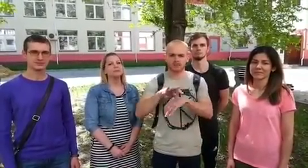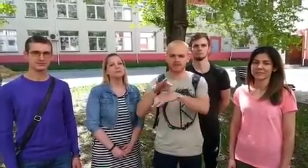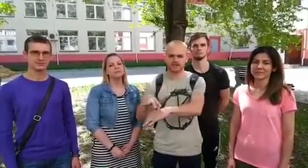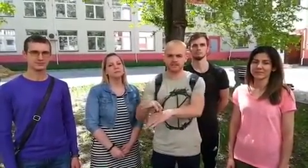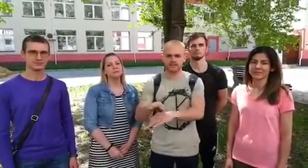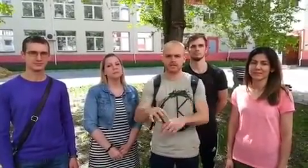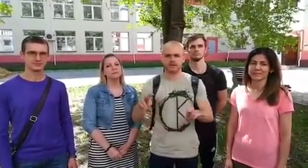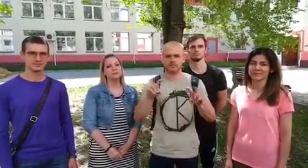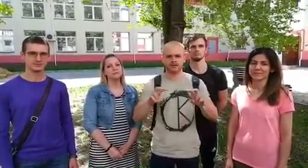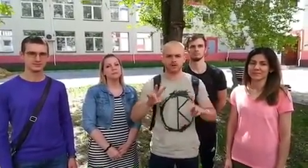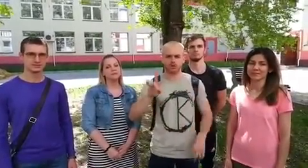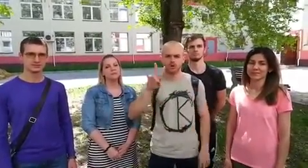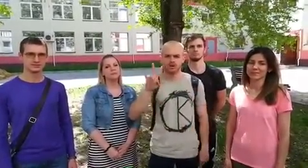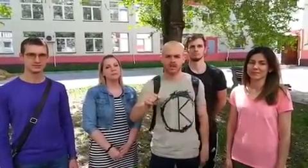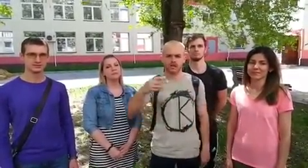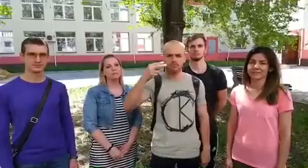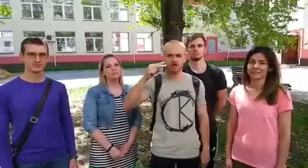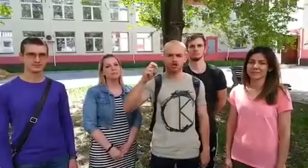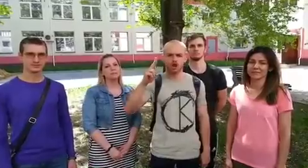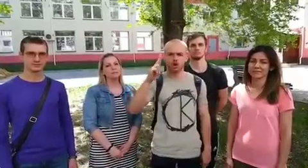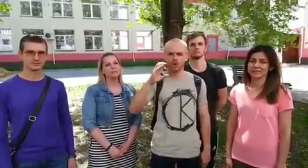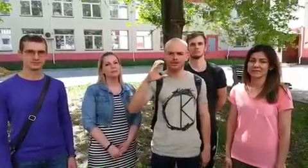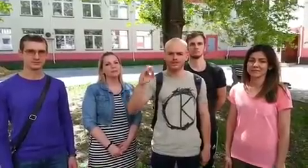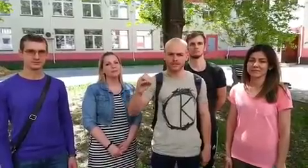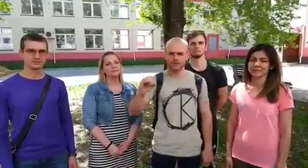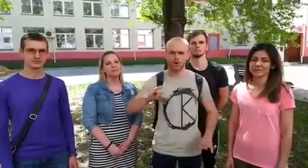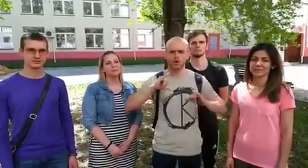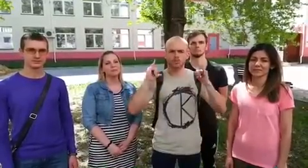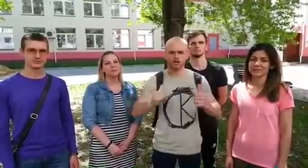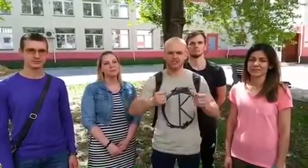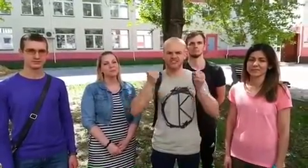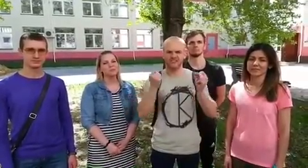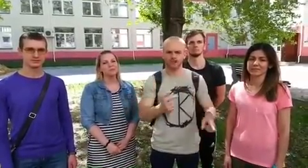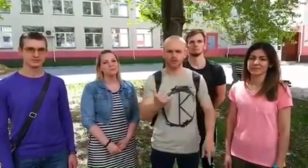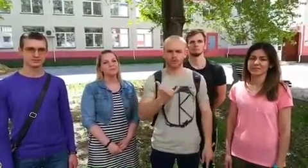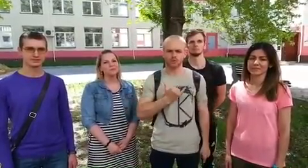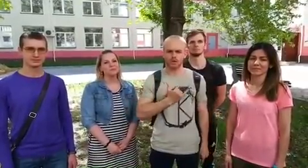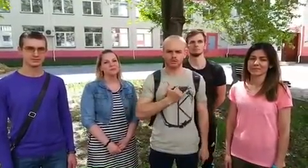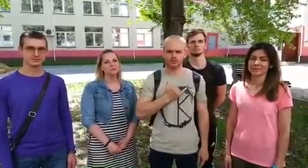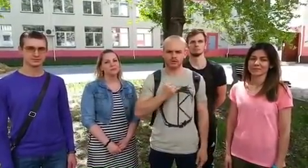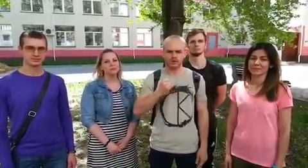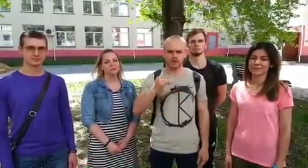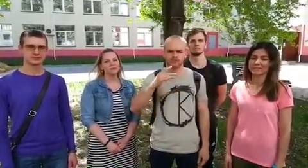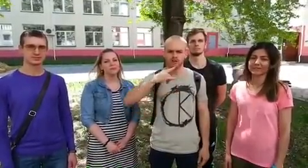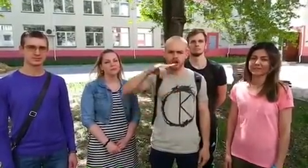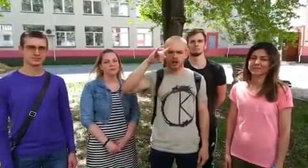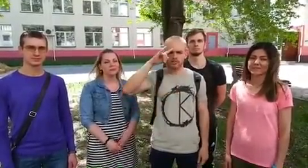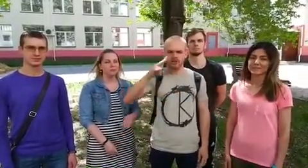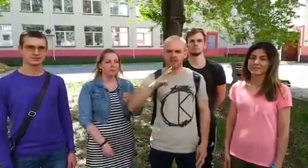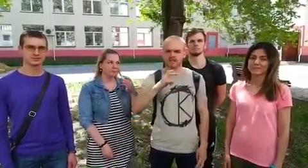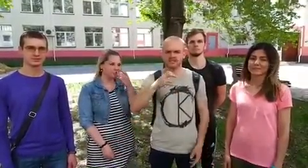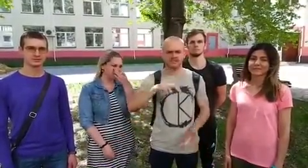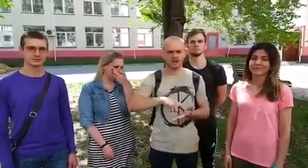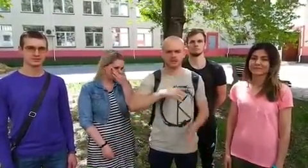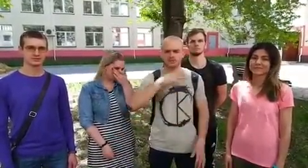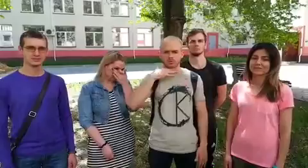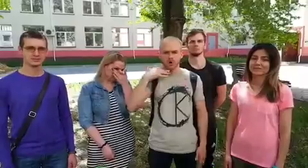указа провести проверку на мечелкоксе, уменьшить выбросы, у нас в Челябинске стало немного